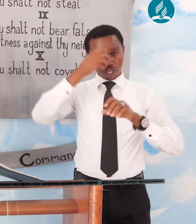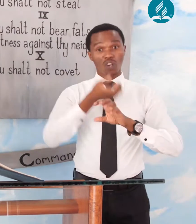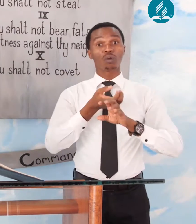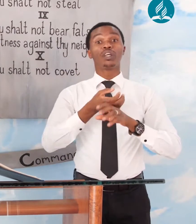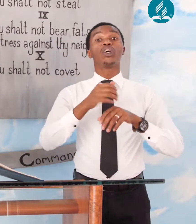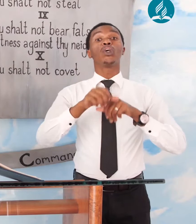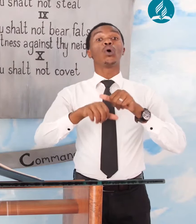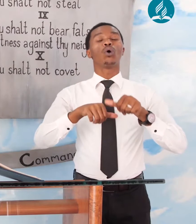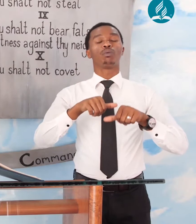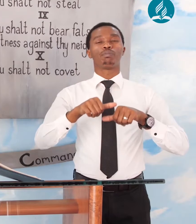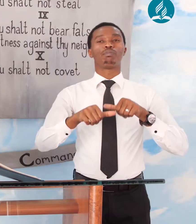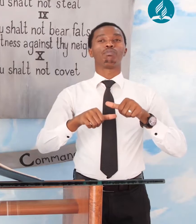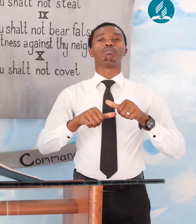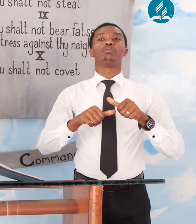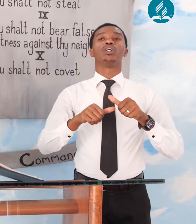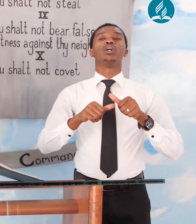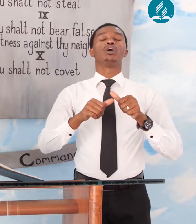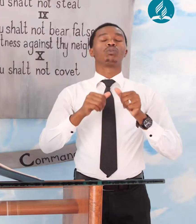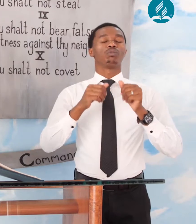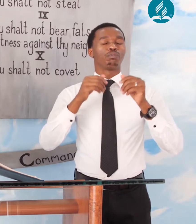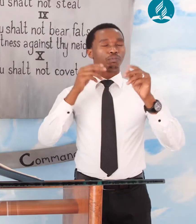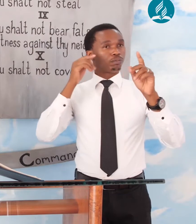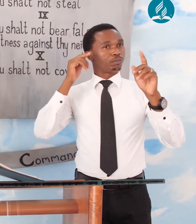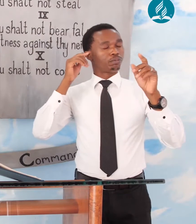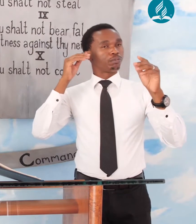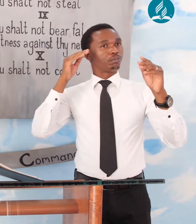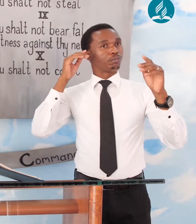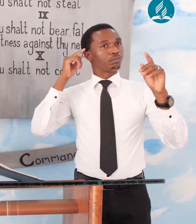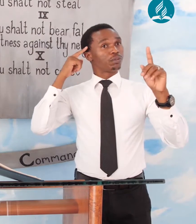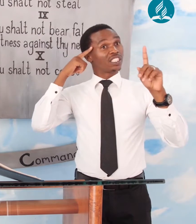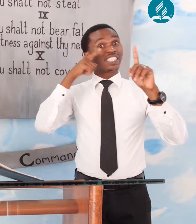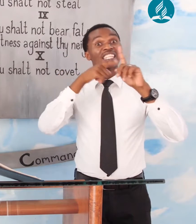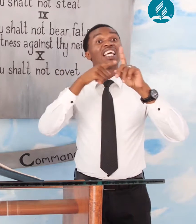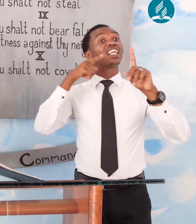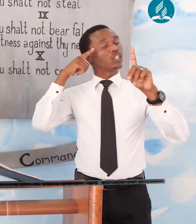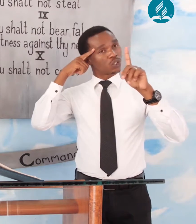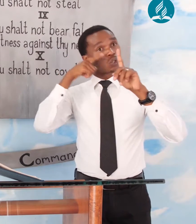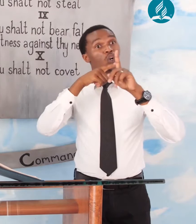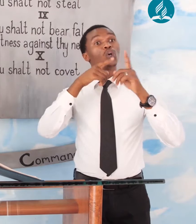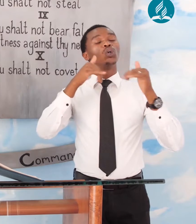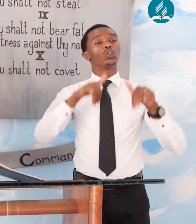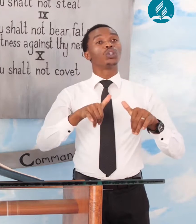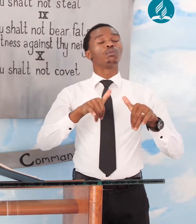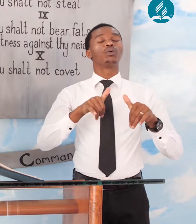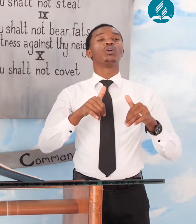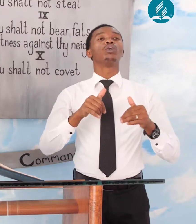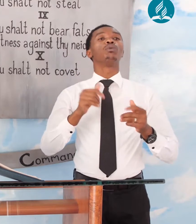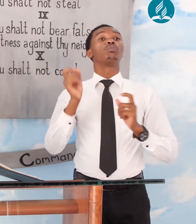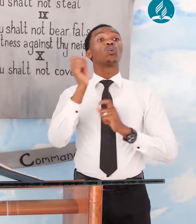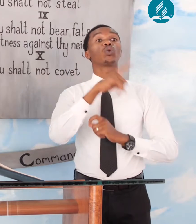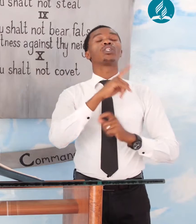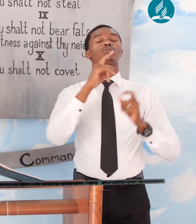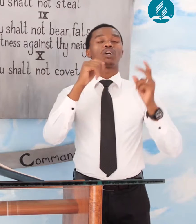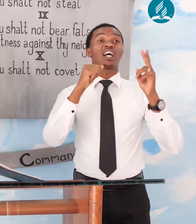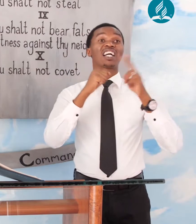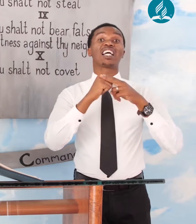arabashingiye mu cyerekezo turimo muri uku kwezi. Muzi ko turi mu kwezi, ku kwezi kwa karindwi ni